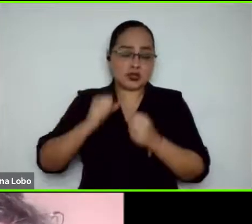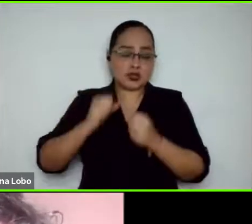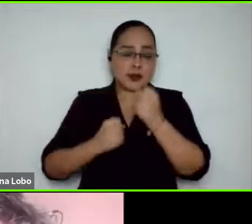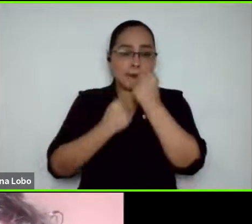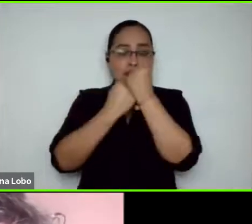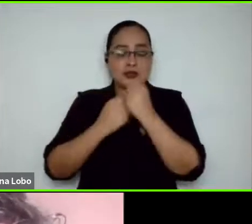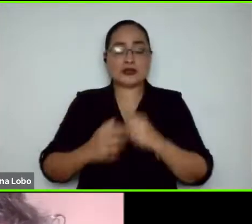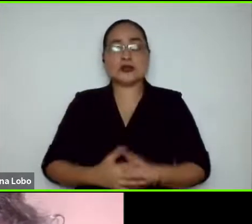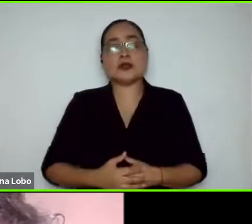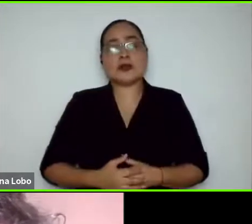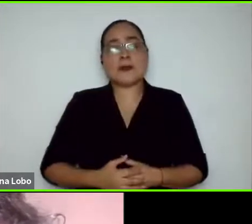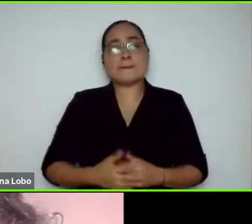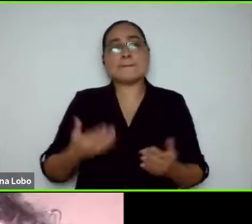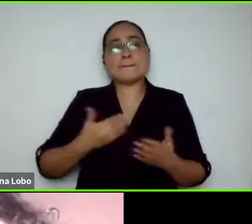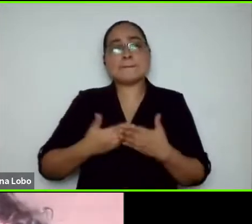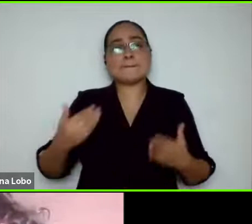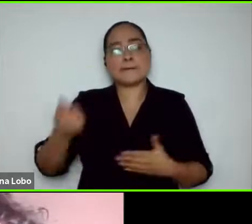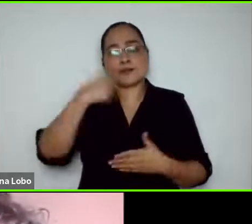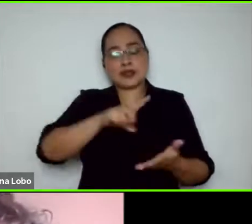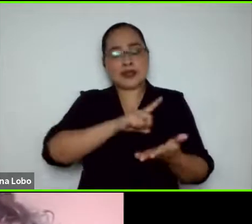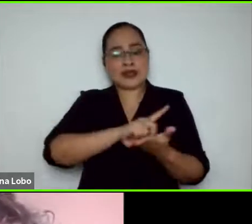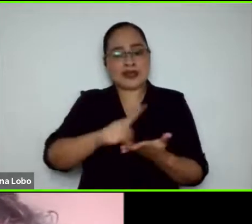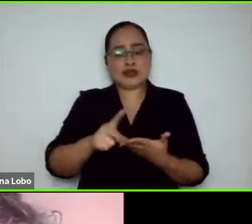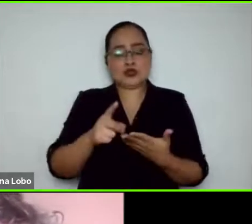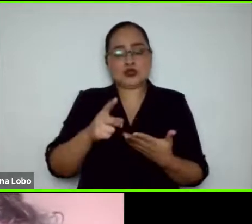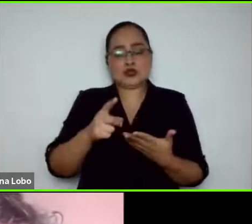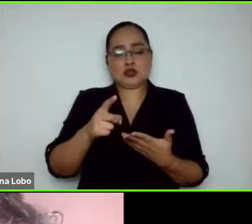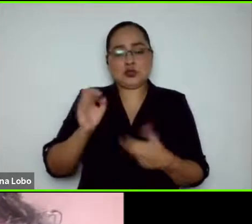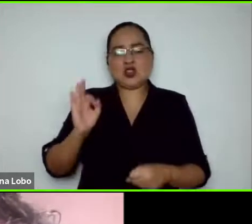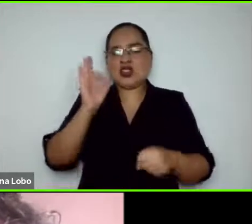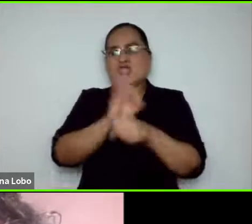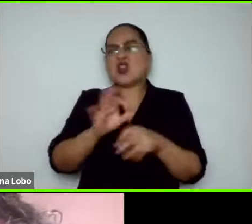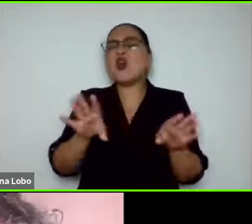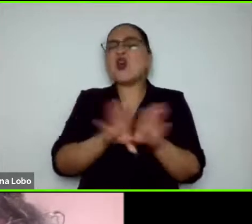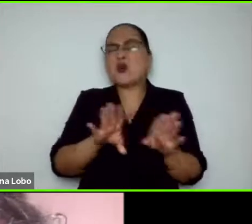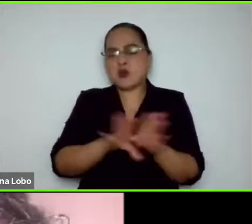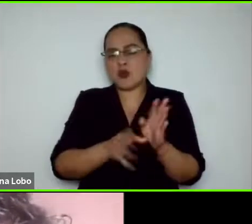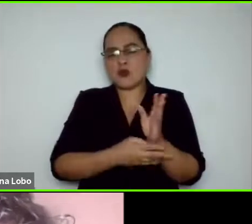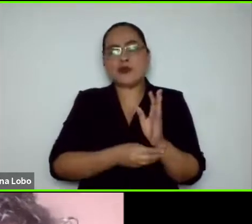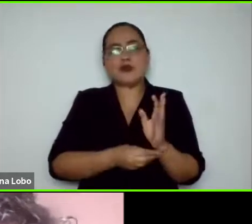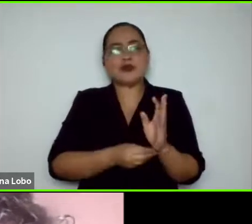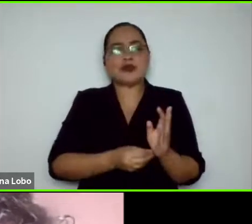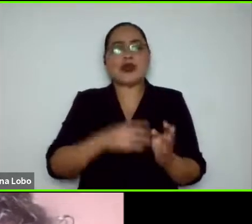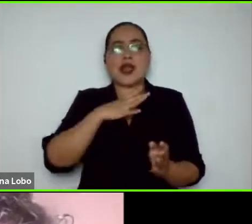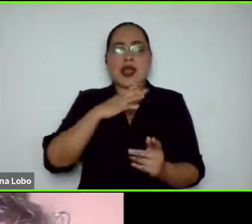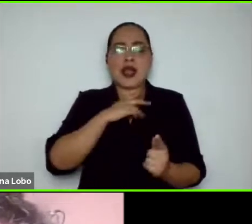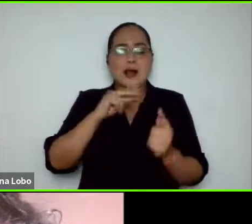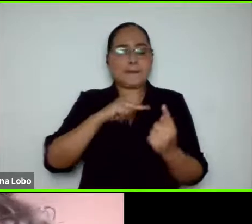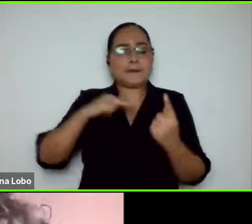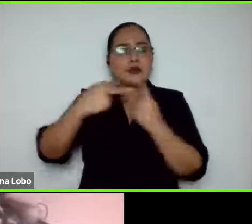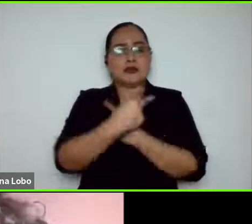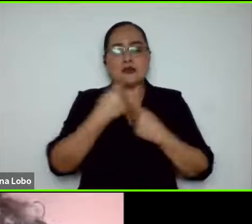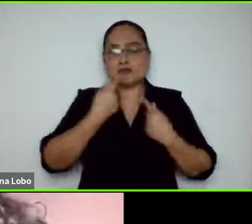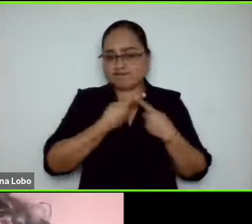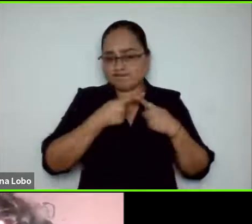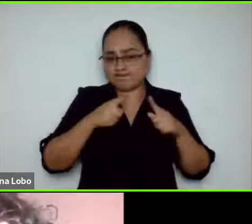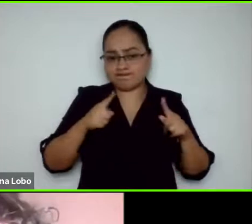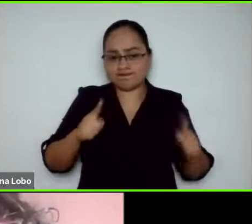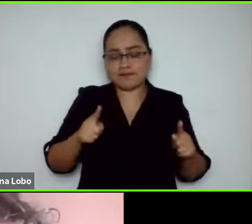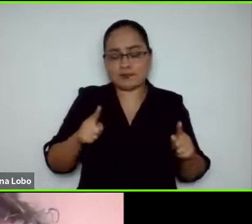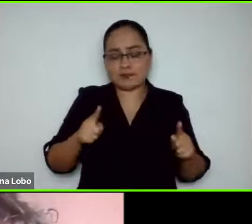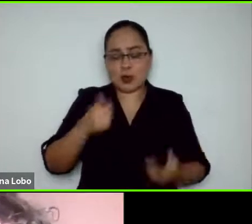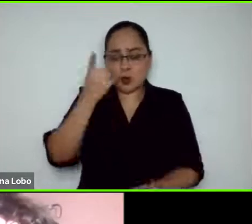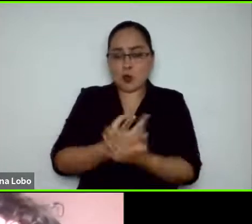el punto toral para la protección de los derechos? Bueno, digamos, esta es una pregunta que puede ser abordada desde muy distintas perspectivas. No hay una